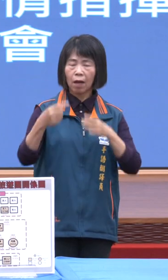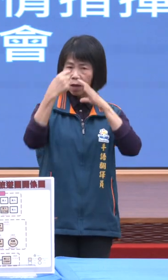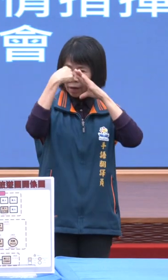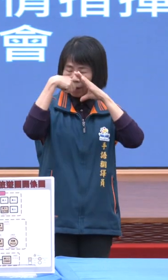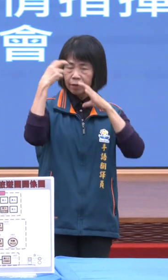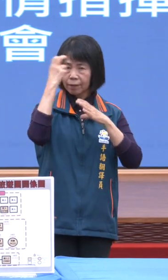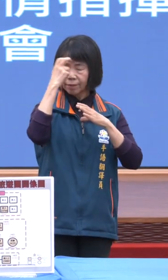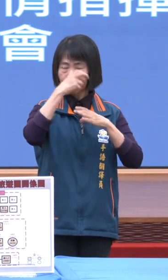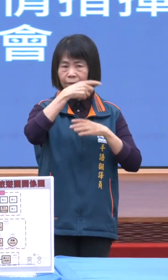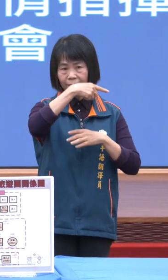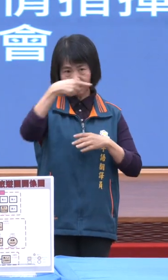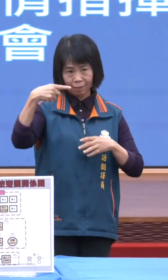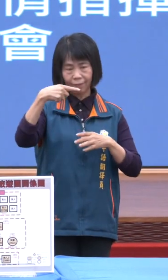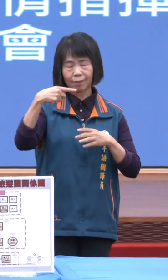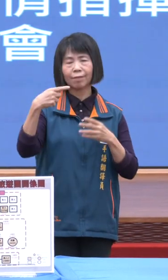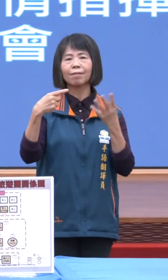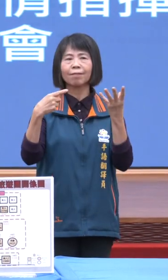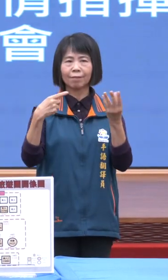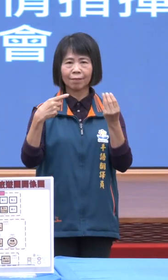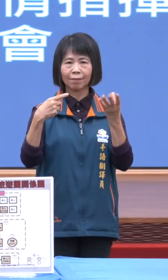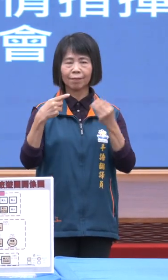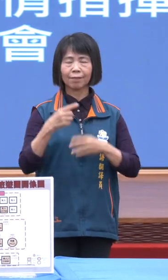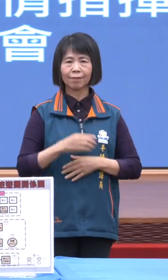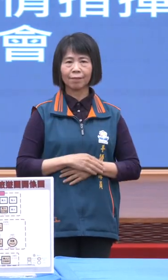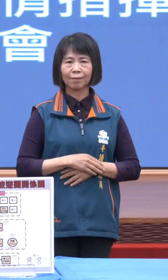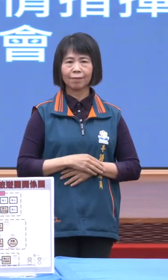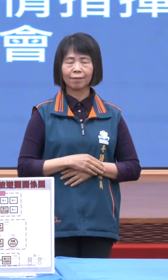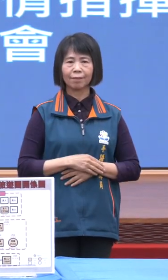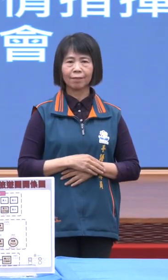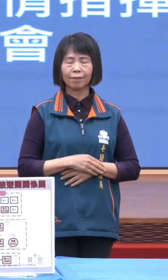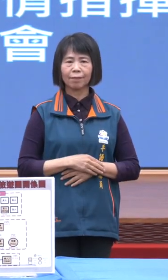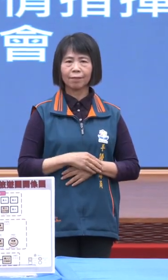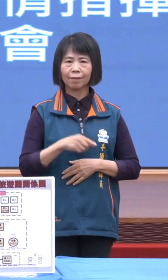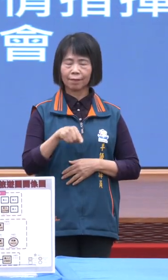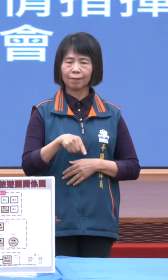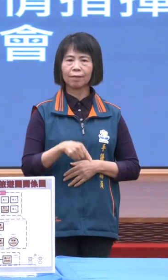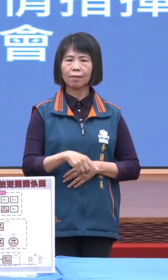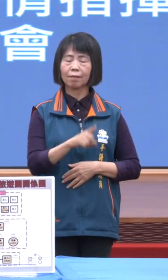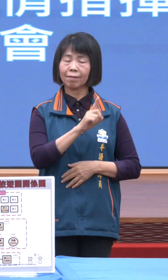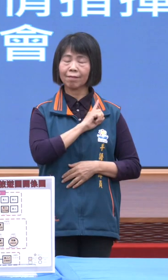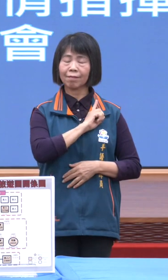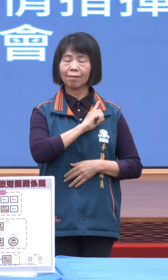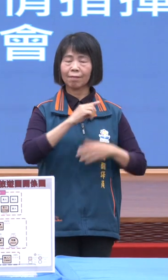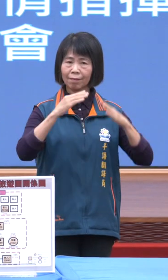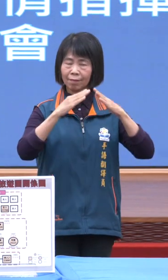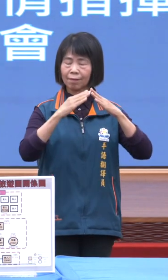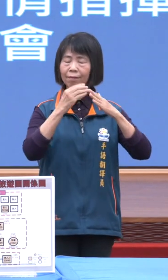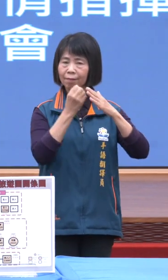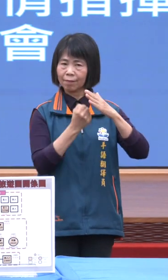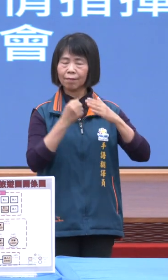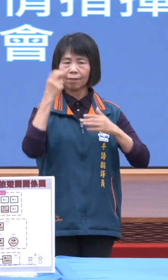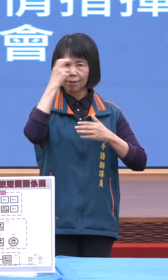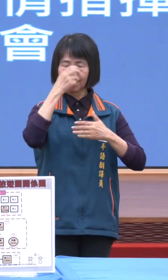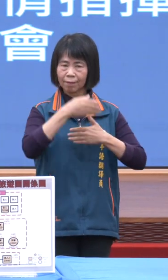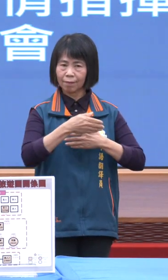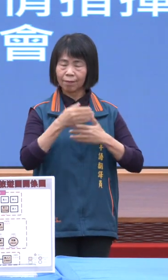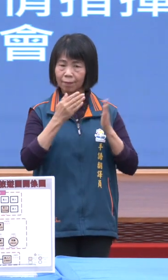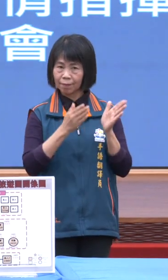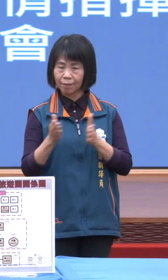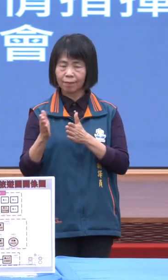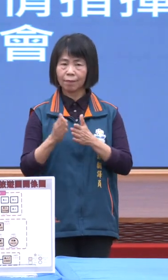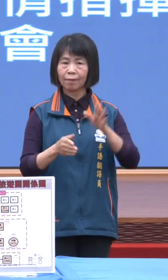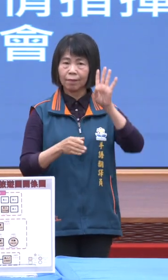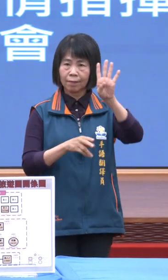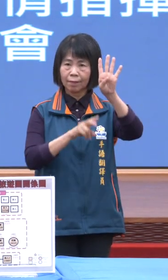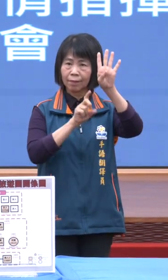是阴性的。那所以他列为这个自主健康管理。那4月1号他仍然